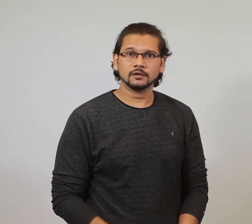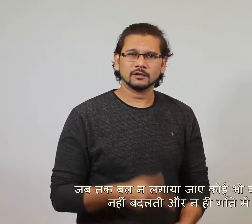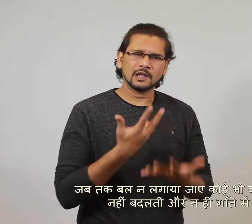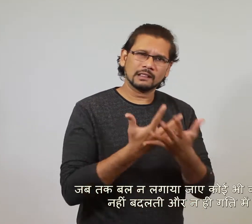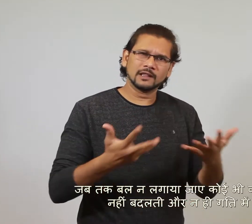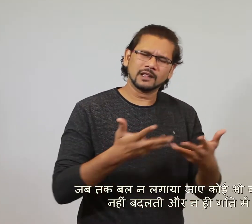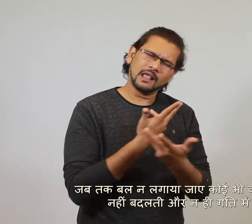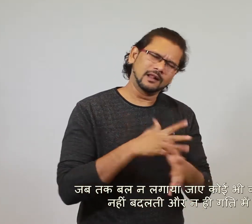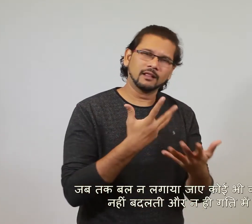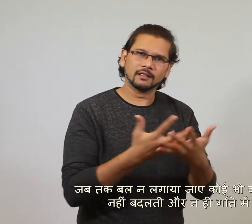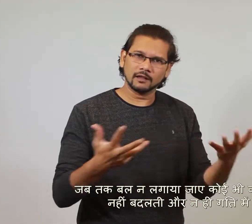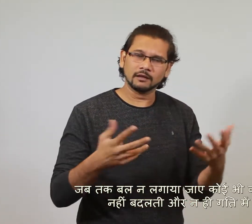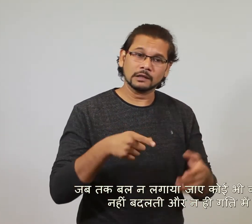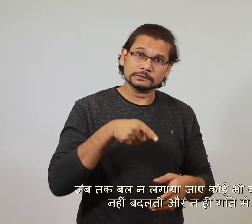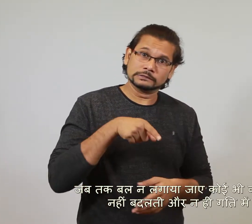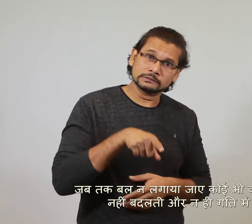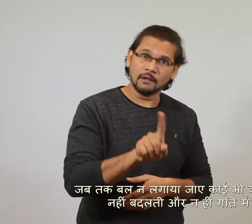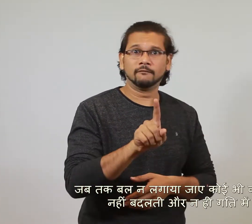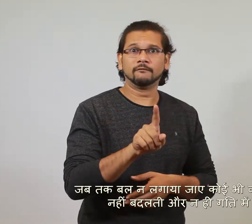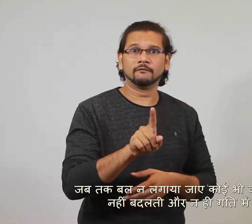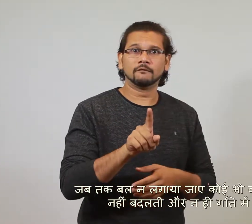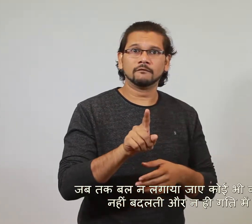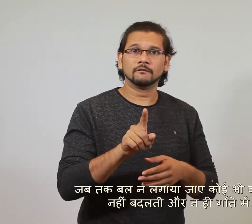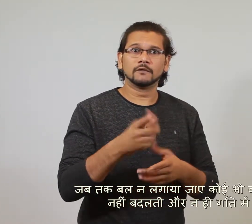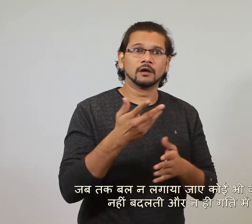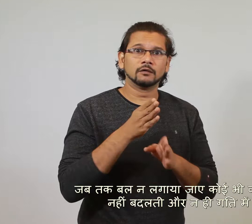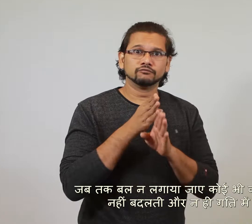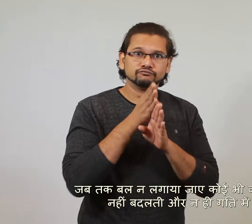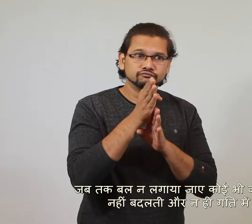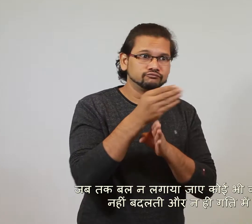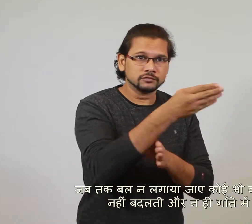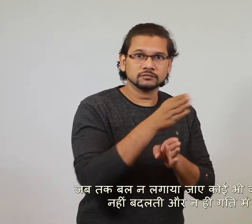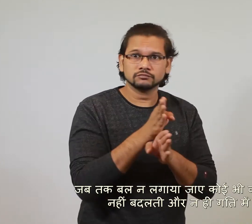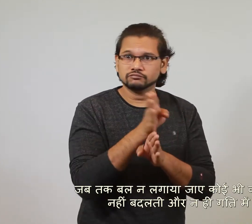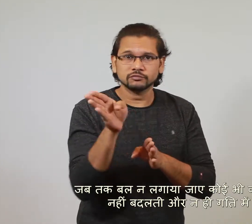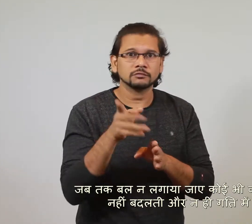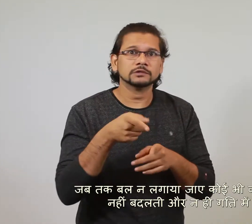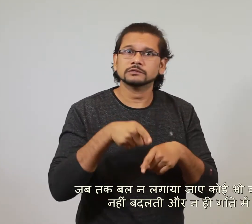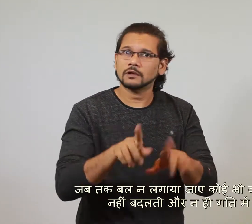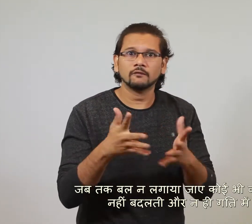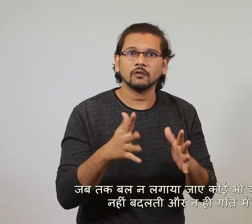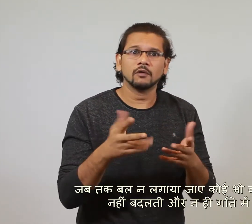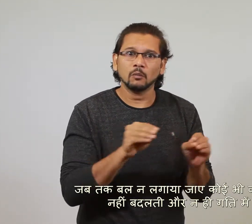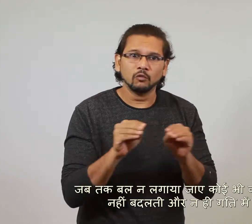जब तक बल्ल न लगाया जाए कोई भी वस्तू अपनी दिशा नहीं बदलती और नहीं गती में आती है